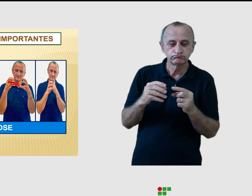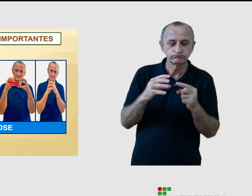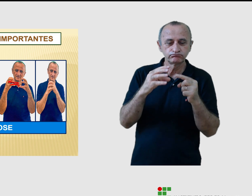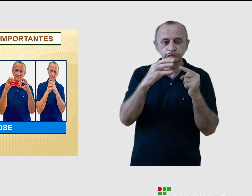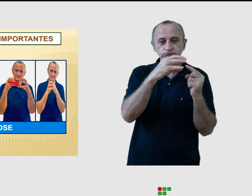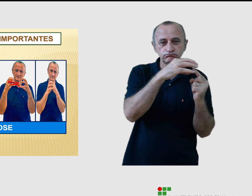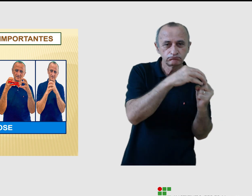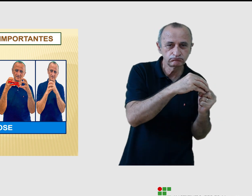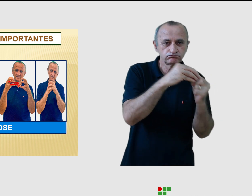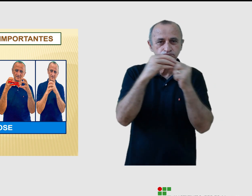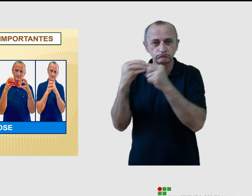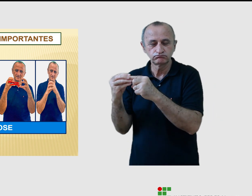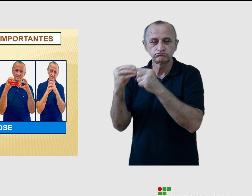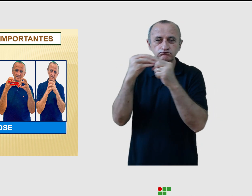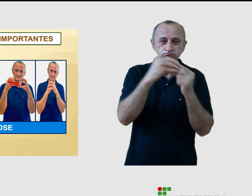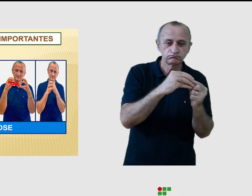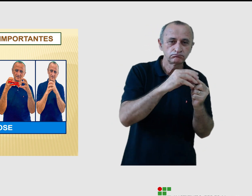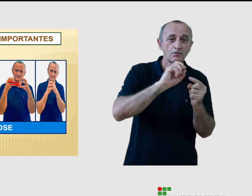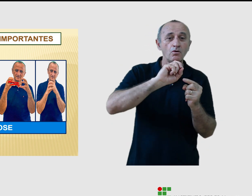Sinal